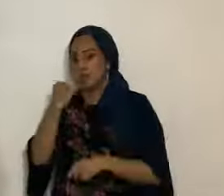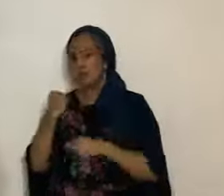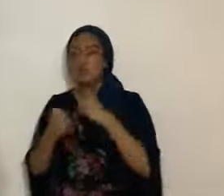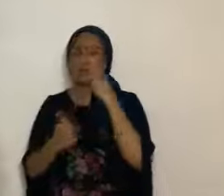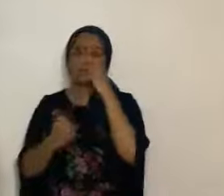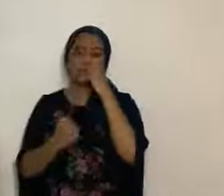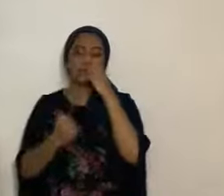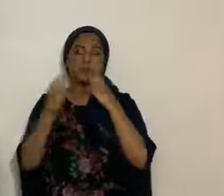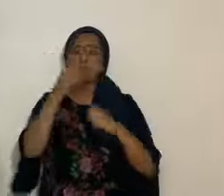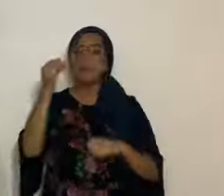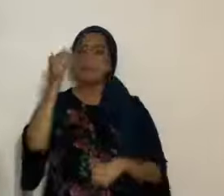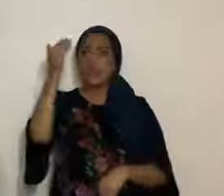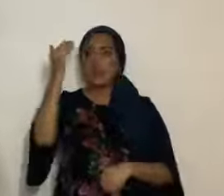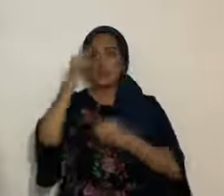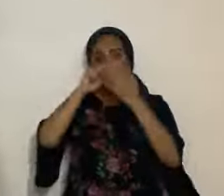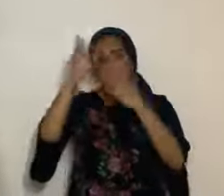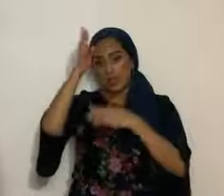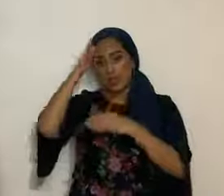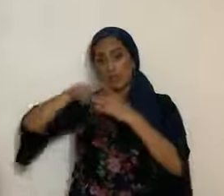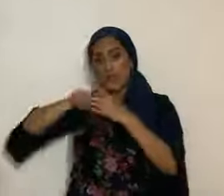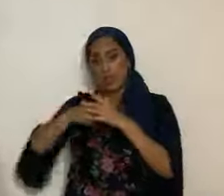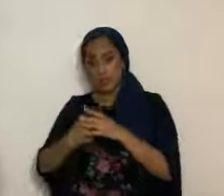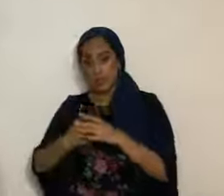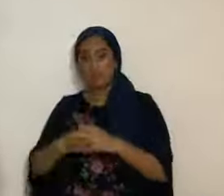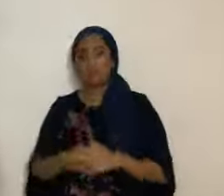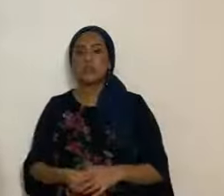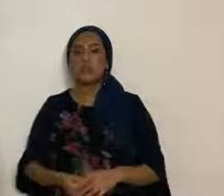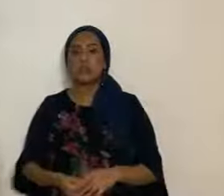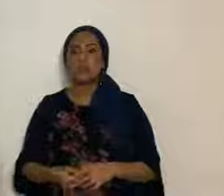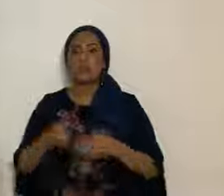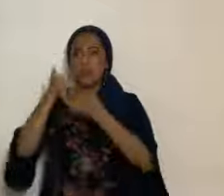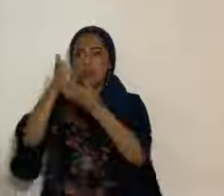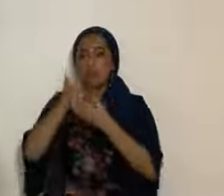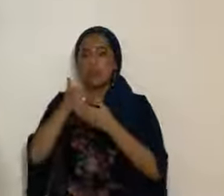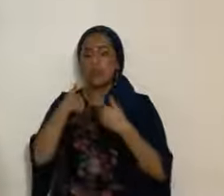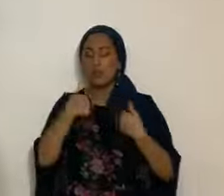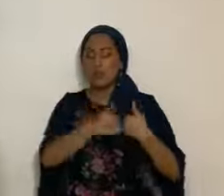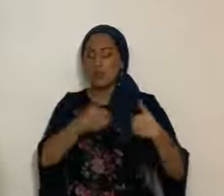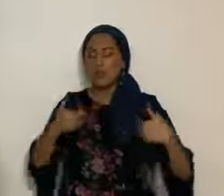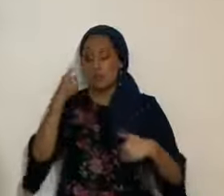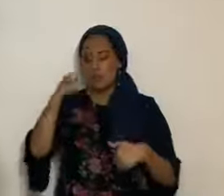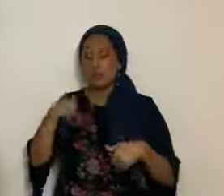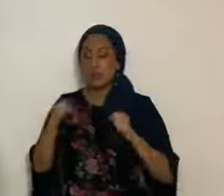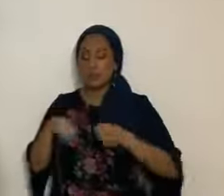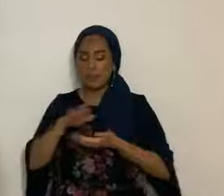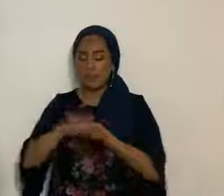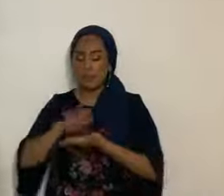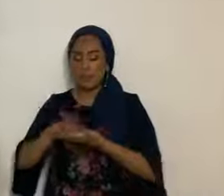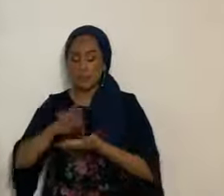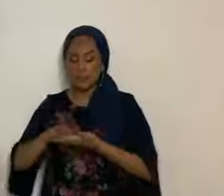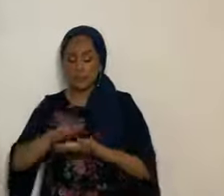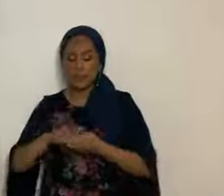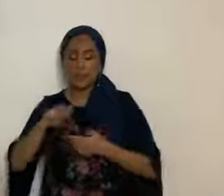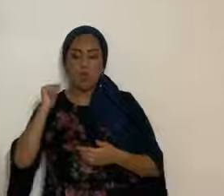Y el Eterno comienza a apartarnos para así purificarnos de todo aquello que